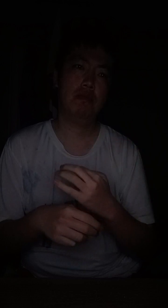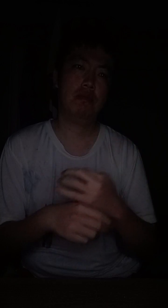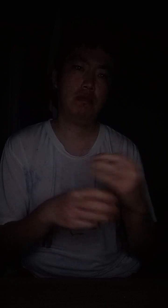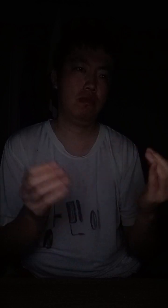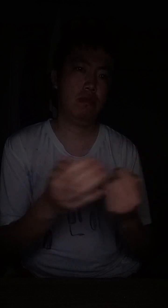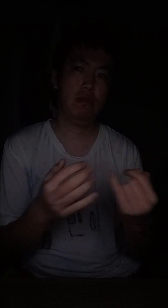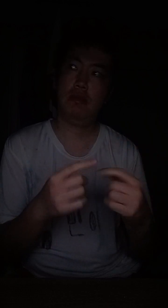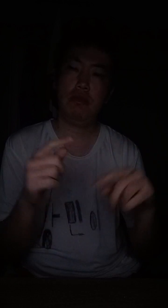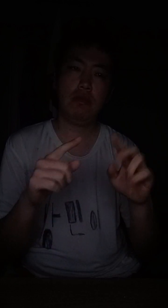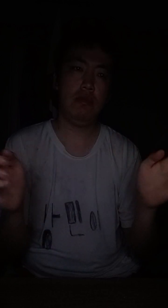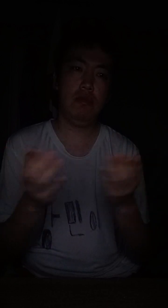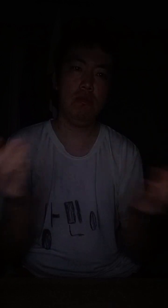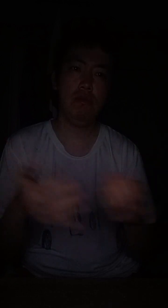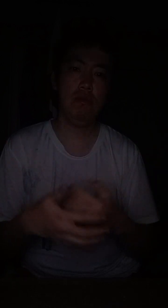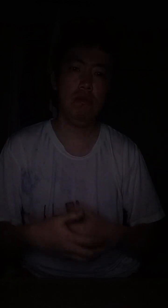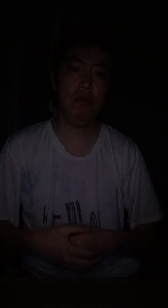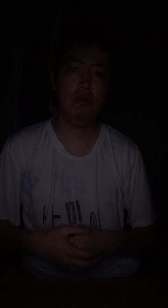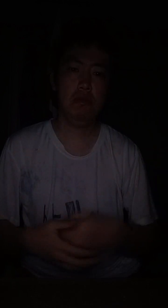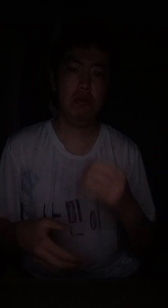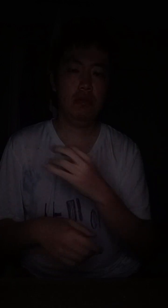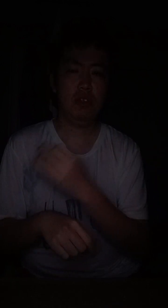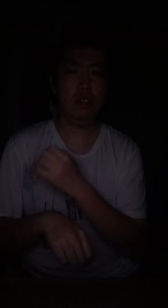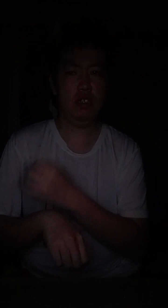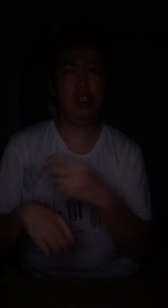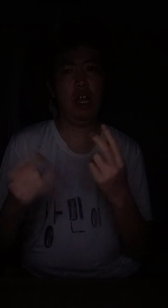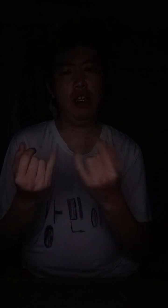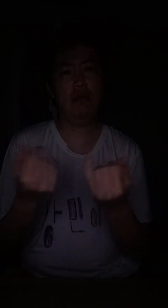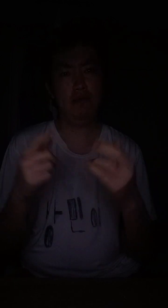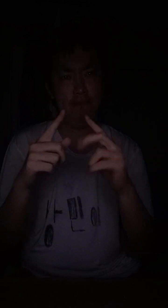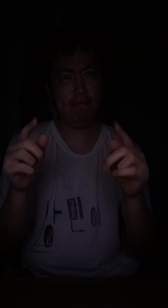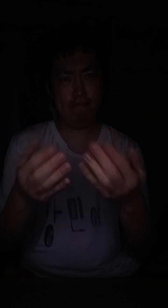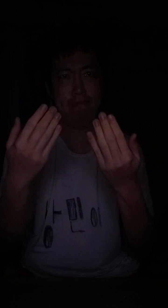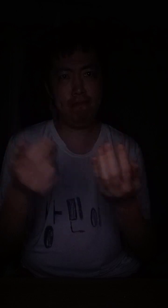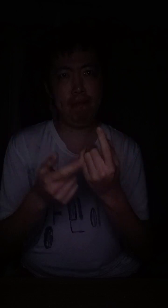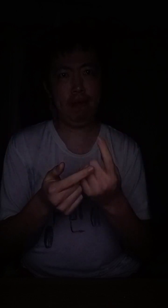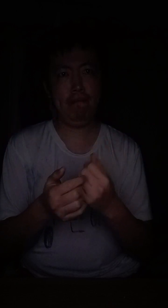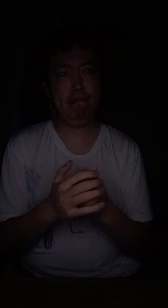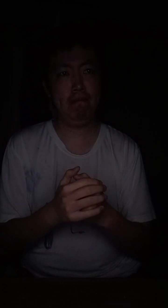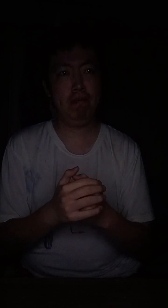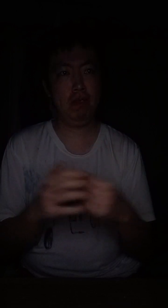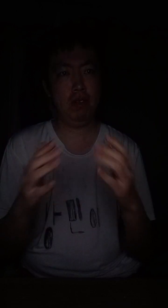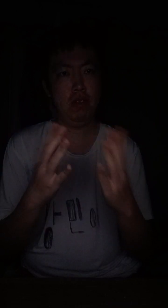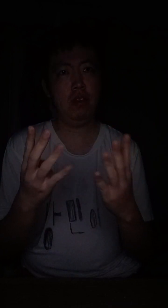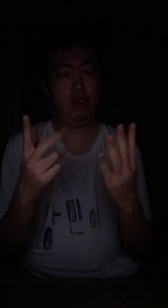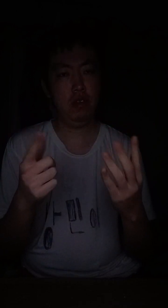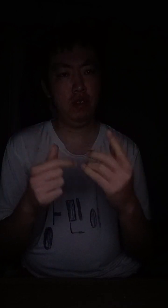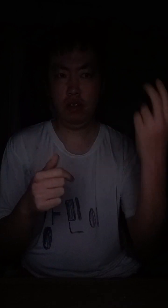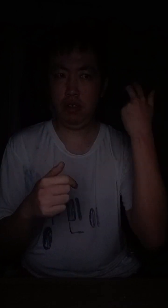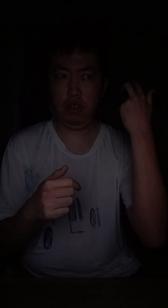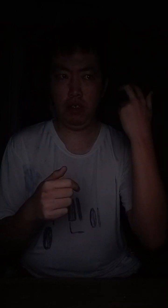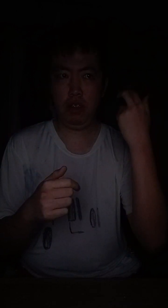수가 없었고 나흘 뒤 담임이 학생에게 메시지를 받았습니다. 9시 7분에 전화를 이제